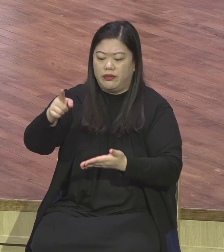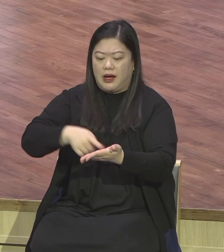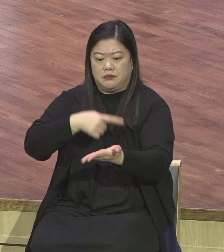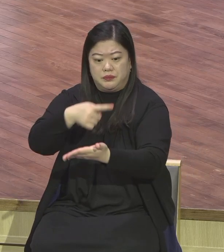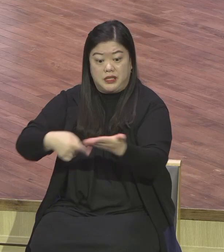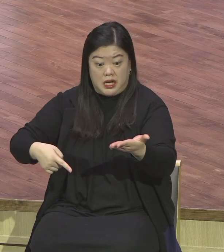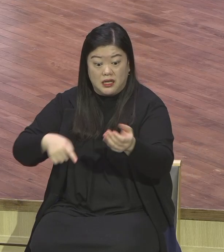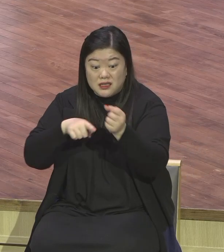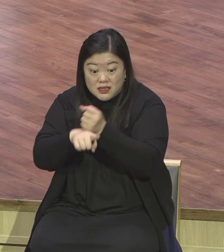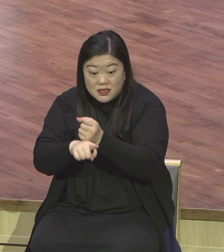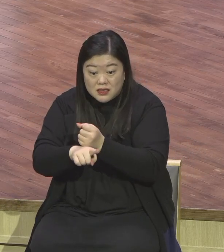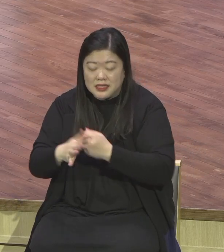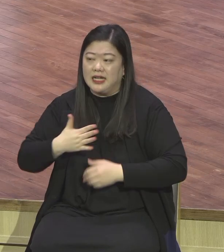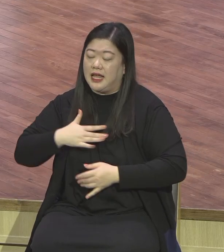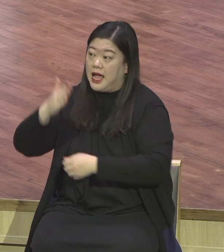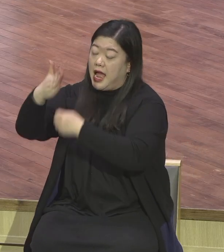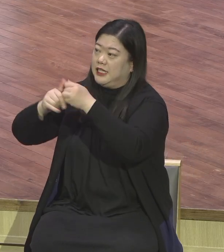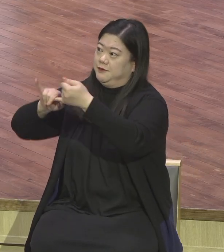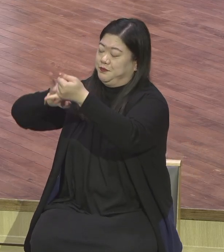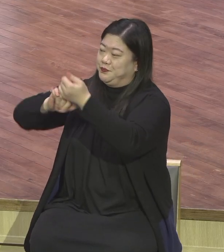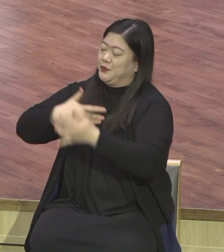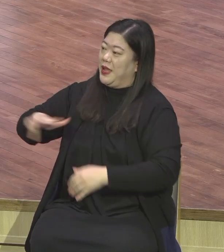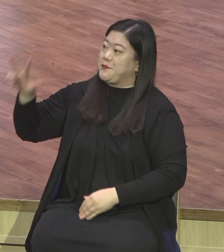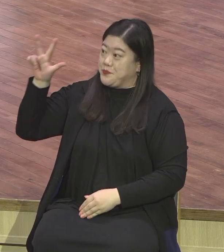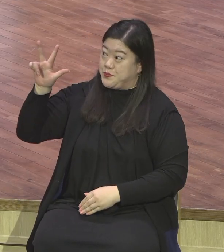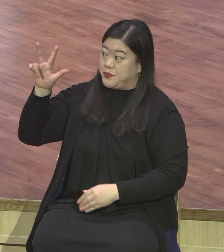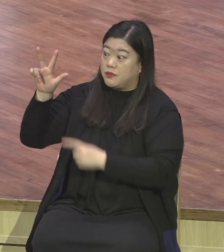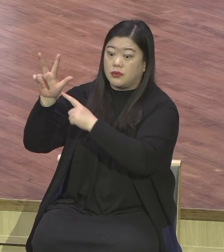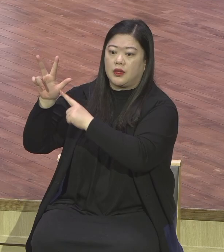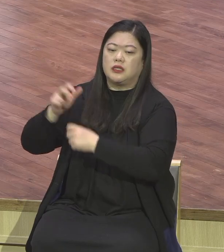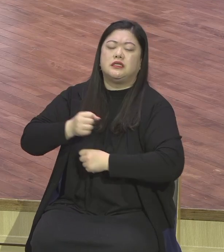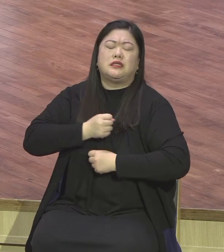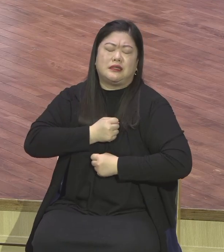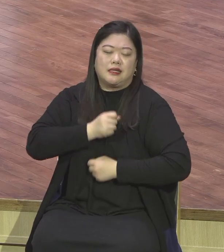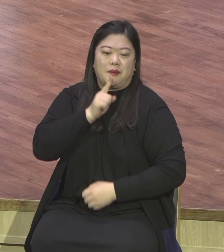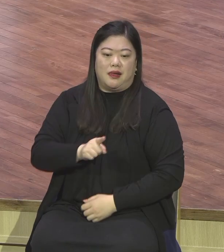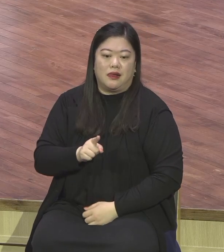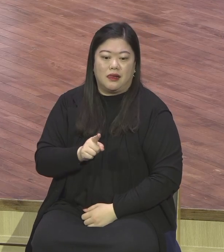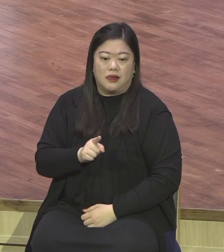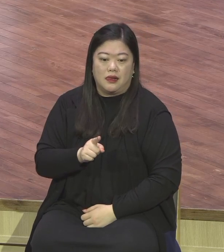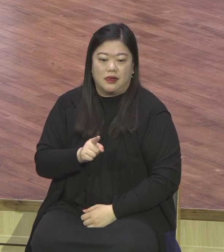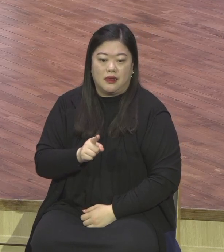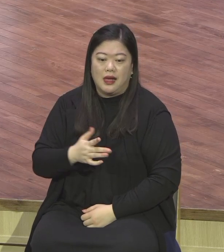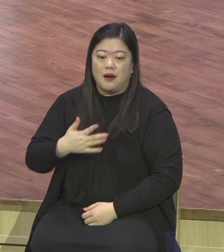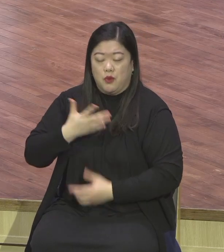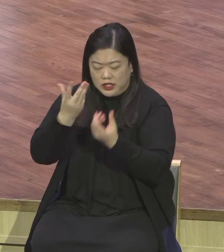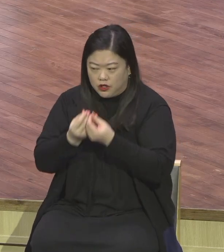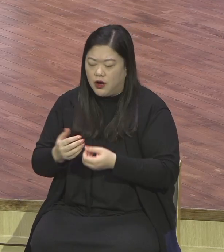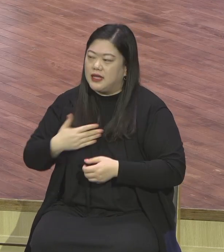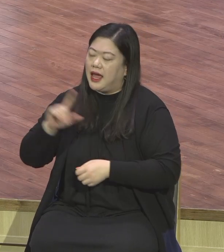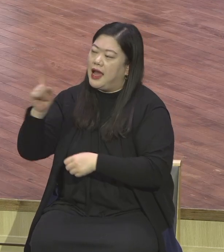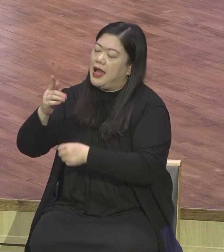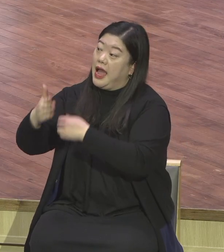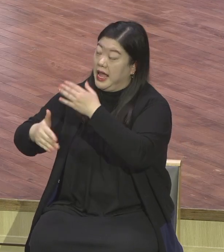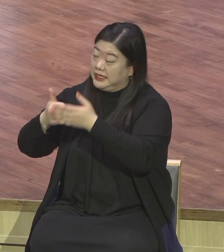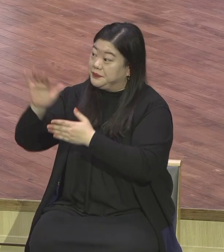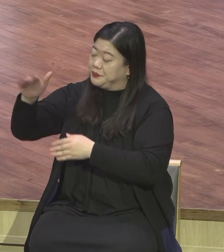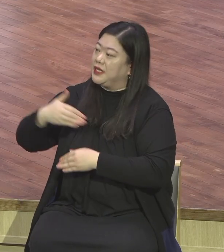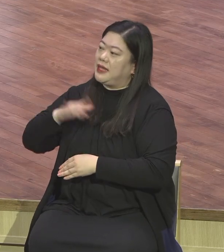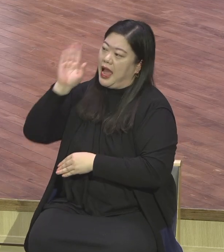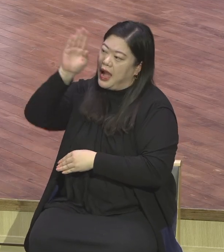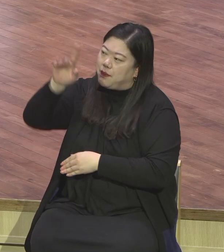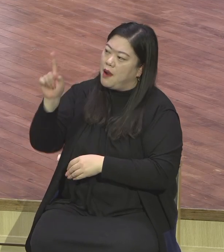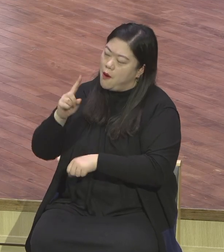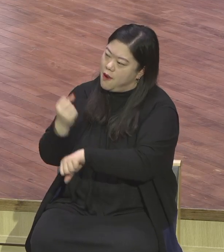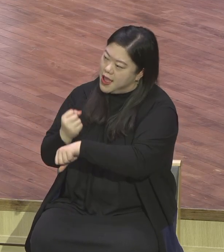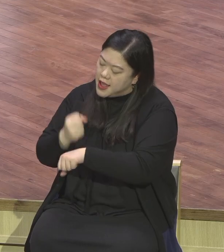하나님께 약속한 것을 지켜라 이것은 하나님께 약속한 작정 헌금 등 하나님 앞에서 약속한